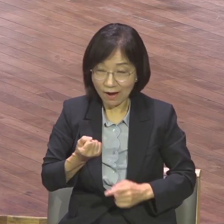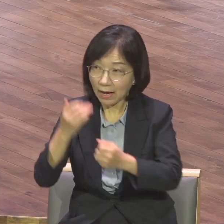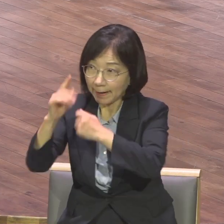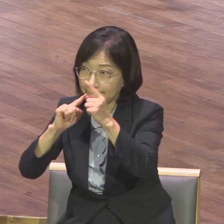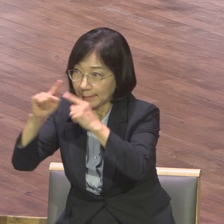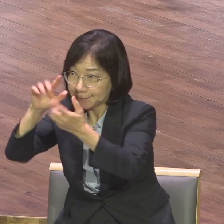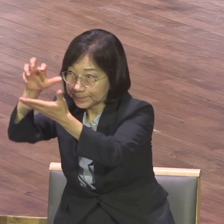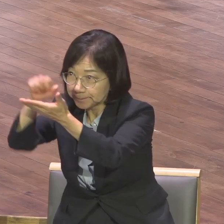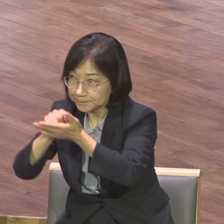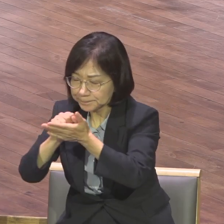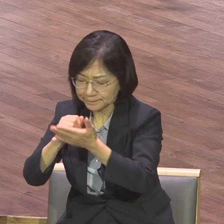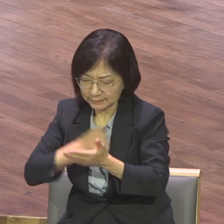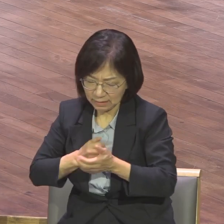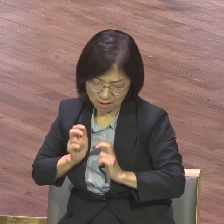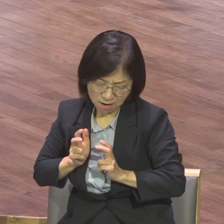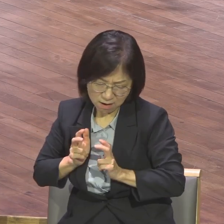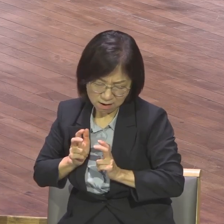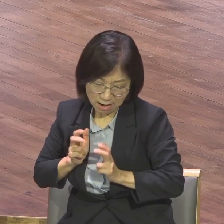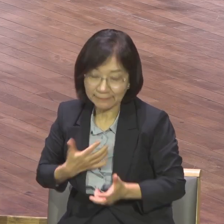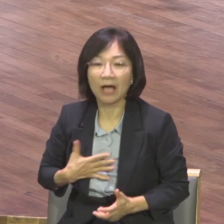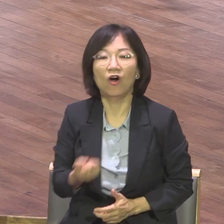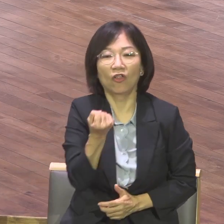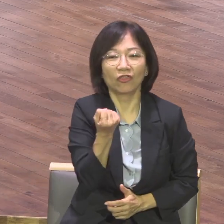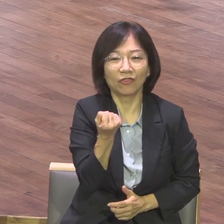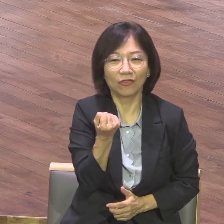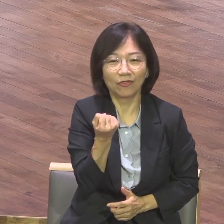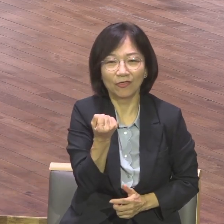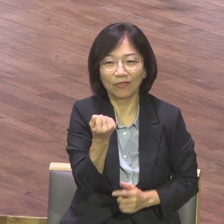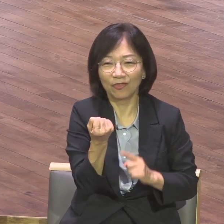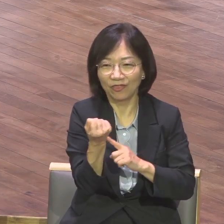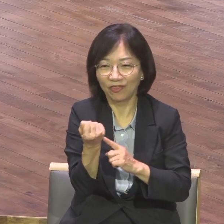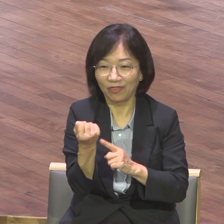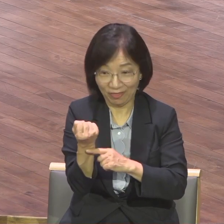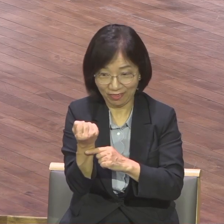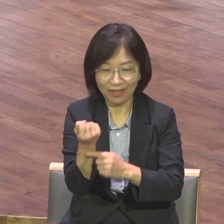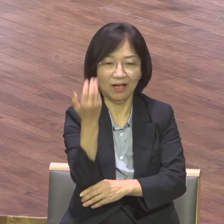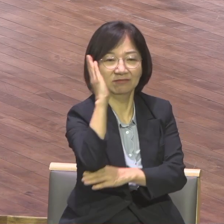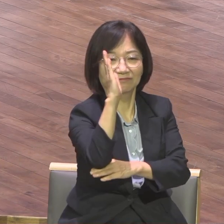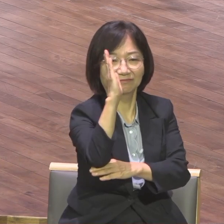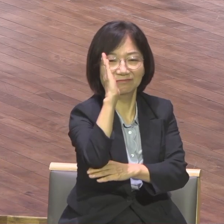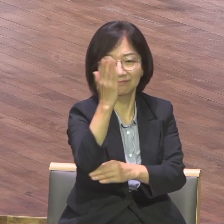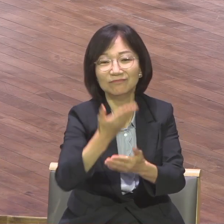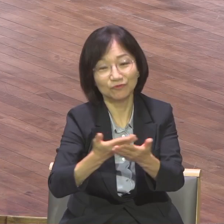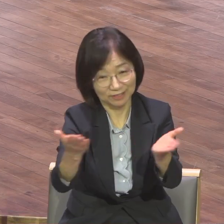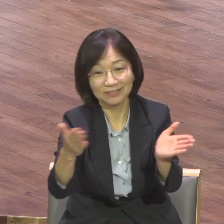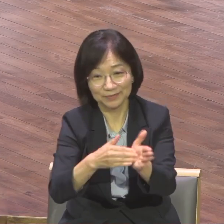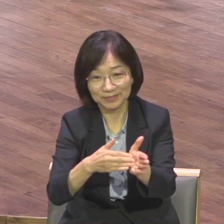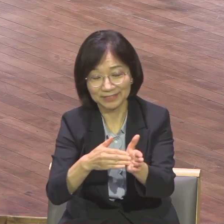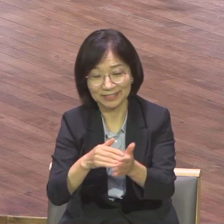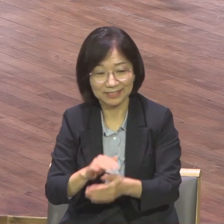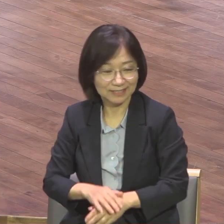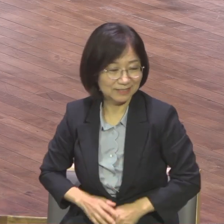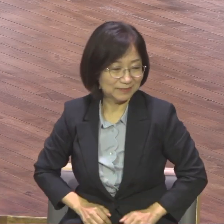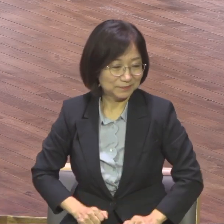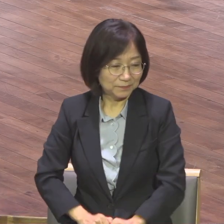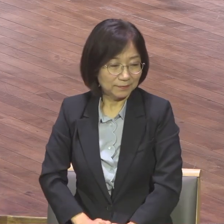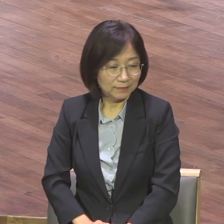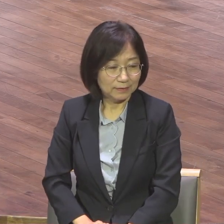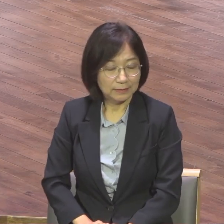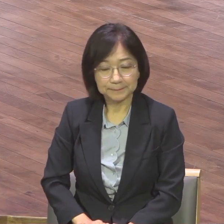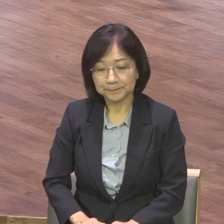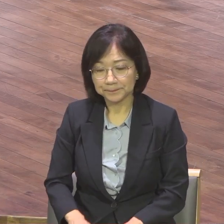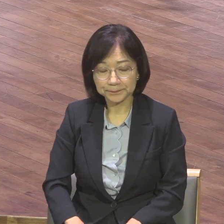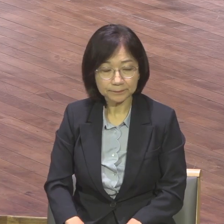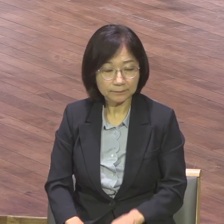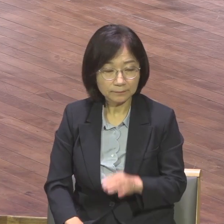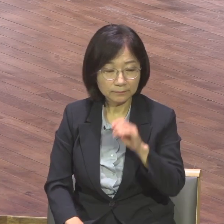메시지가 정립이 된 사람이, 자기 메시지가 있어야 돼요. 사도 바울은 이스라엘 백성의 출애굽 사건, 광야